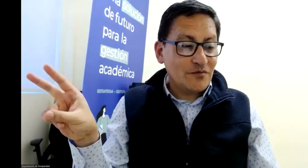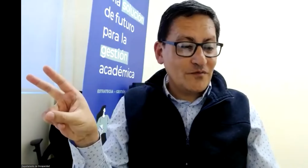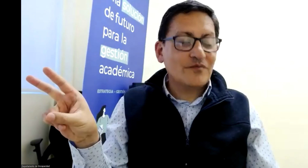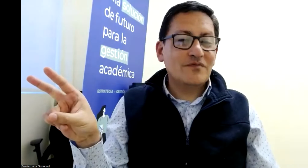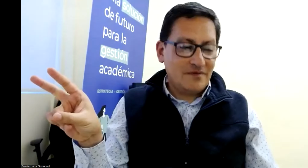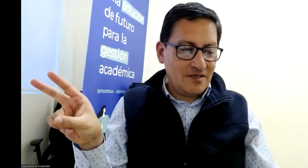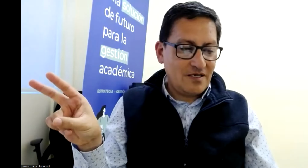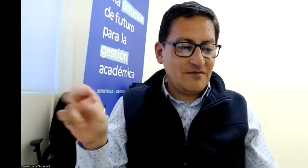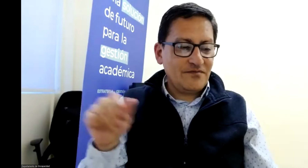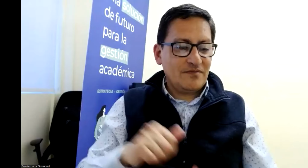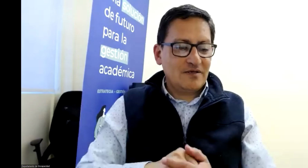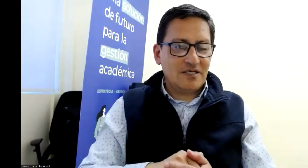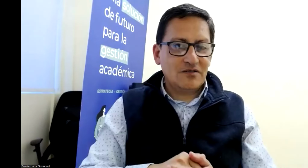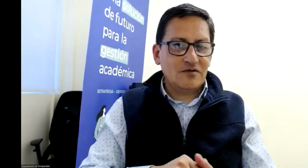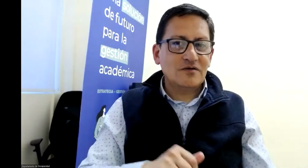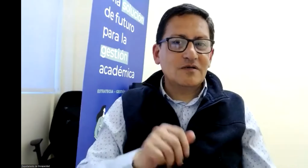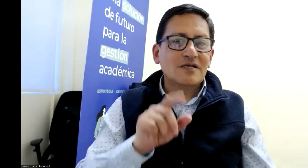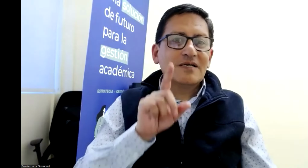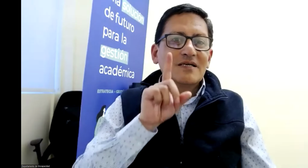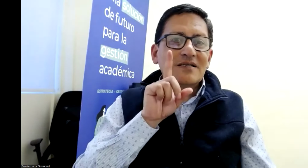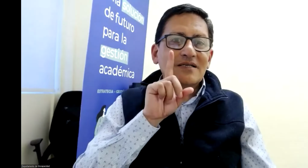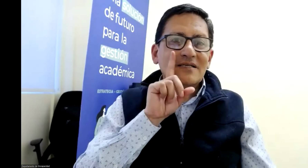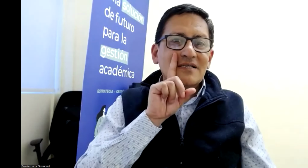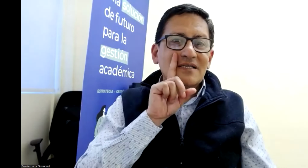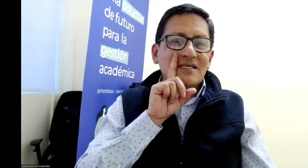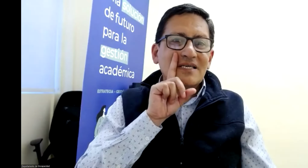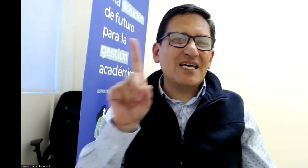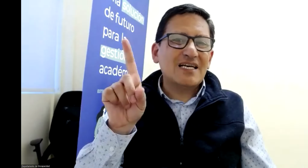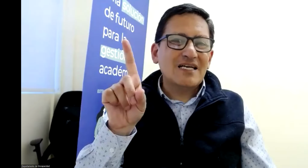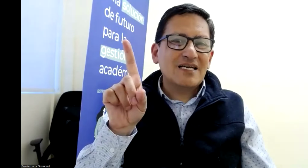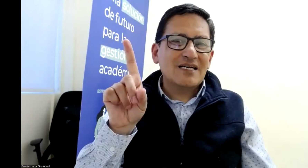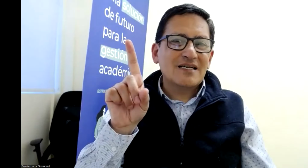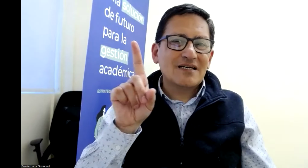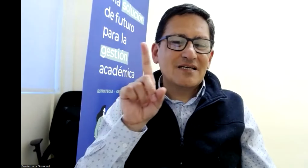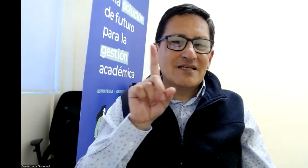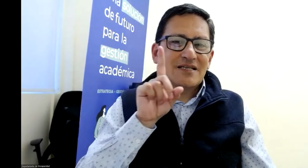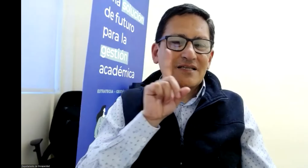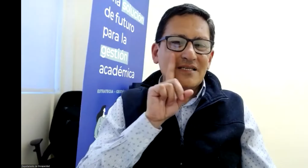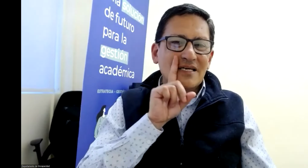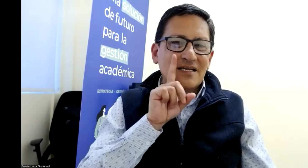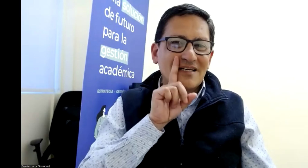¿ya? ¿cierto? ¿quién tiene